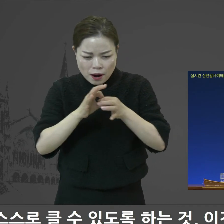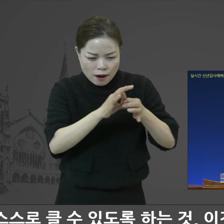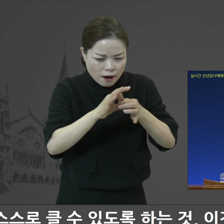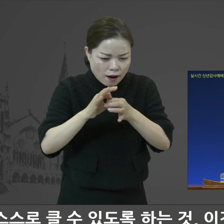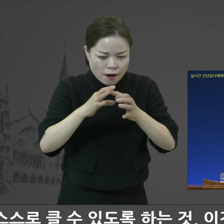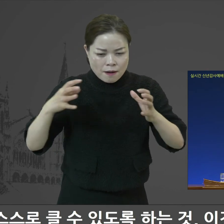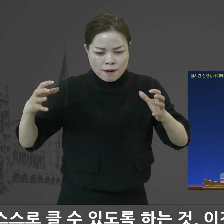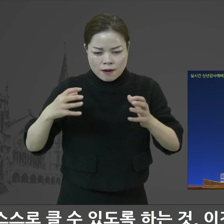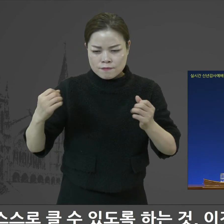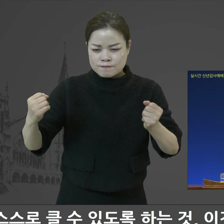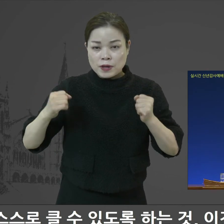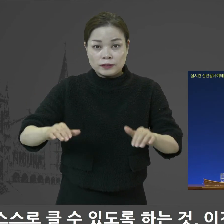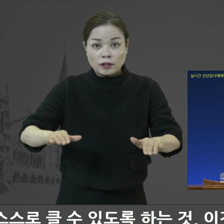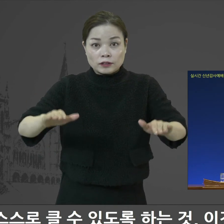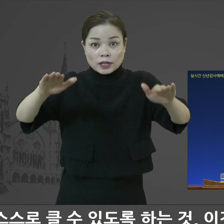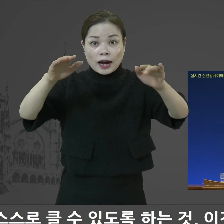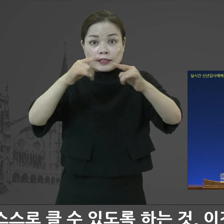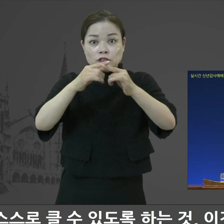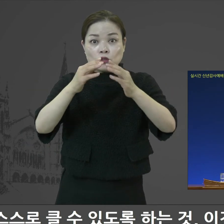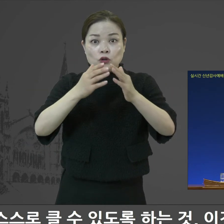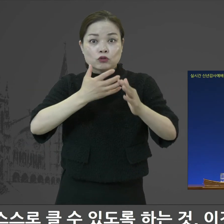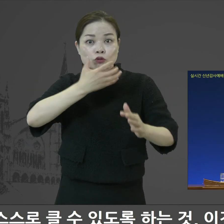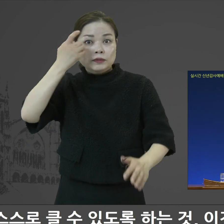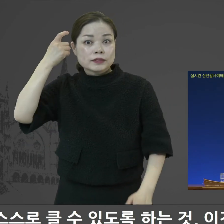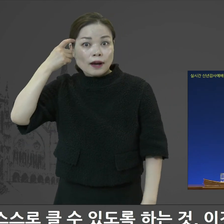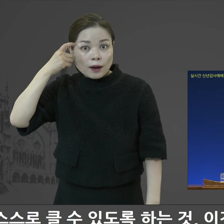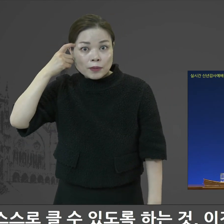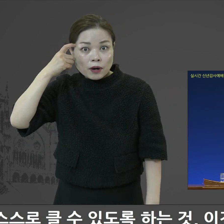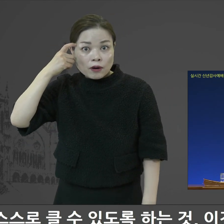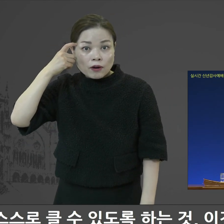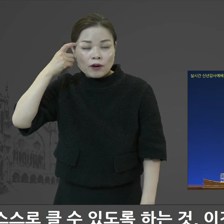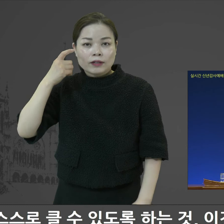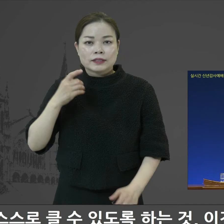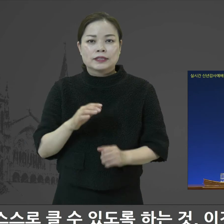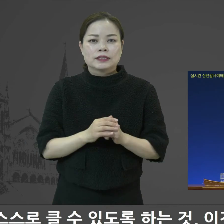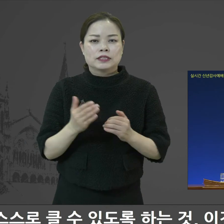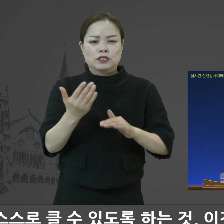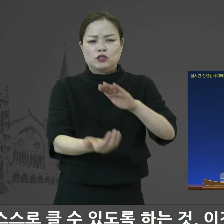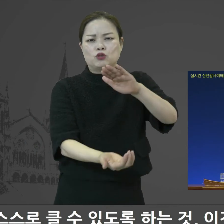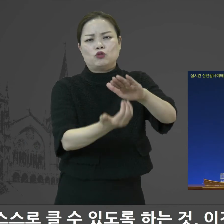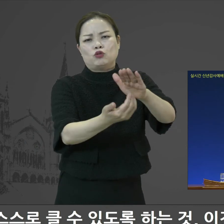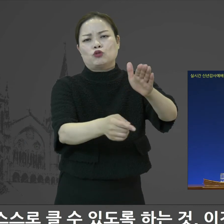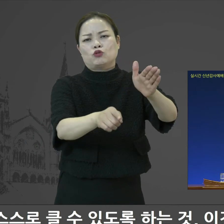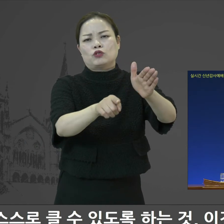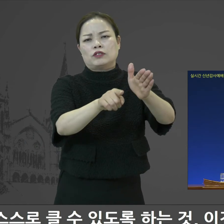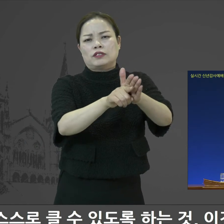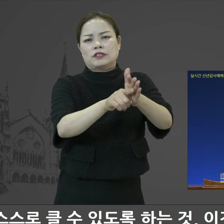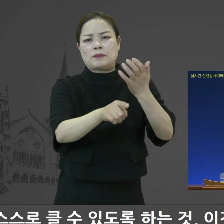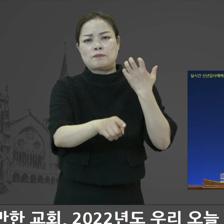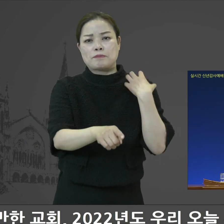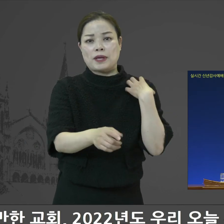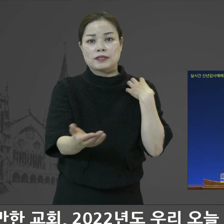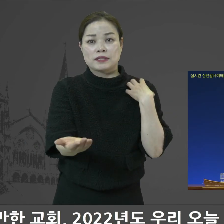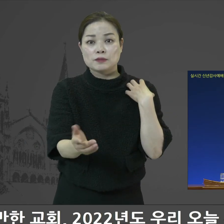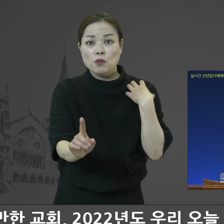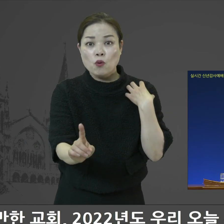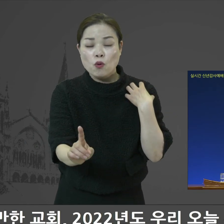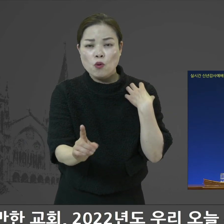결합되어 함께 성장하는 교회, 이것을 꿈꾸면서 이 일을 이루기 위해서 우리가 해야 될 중요한